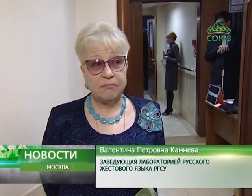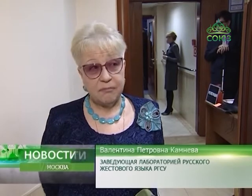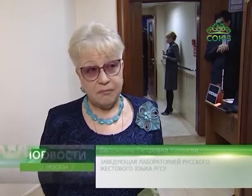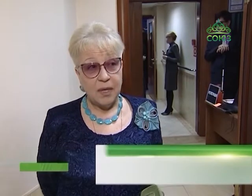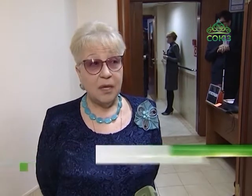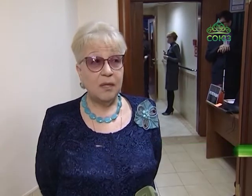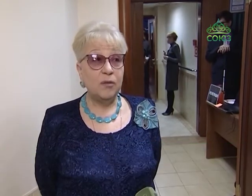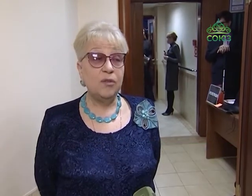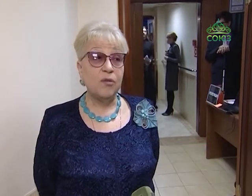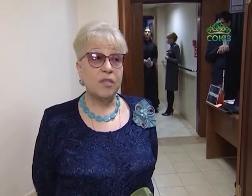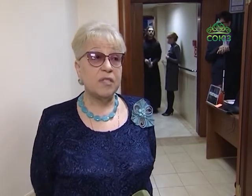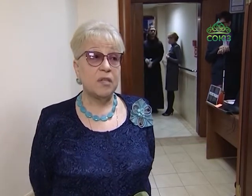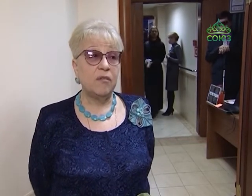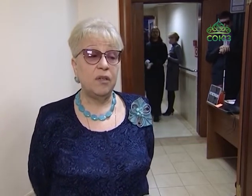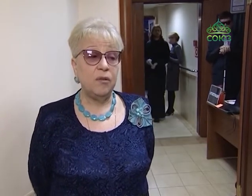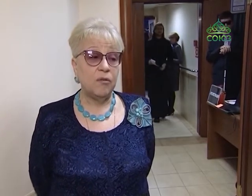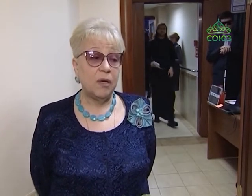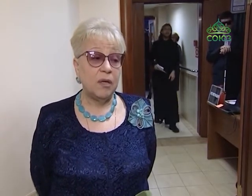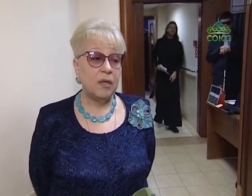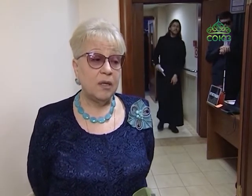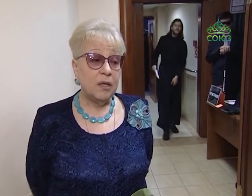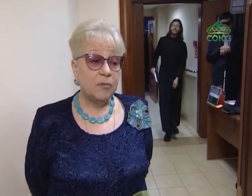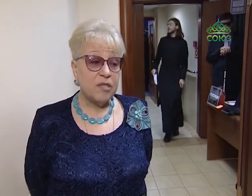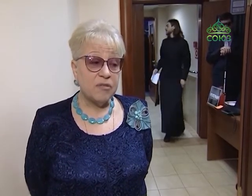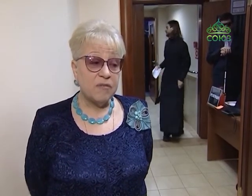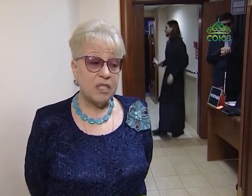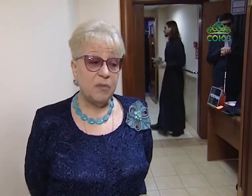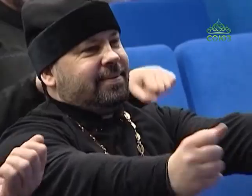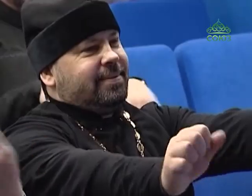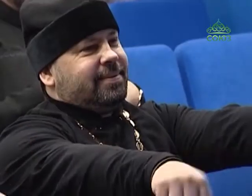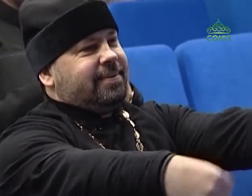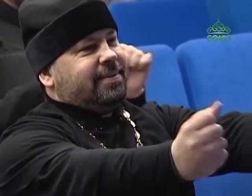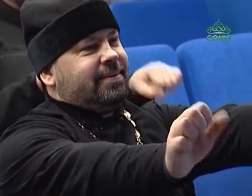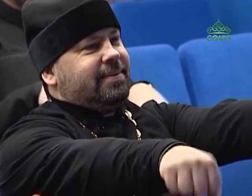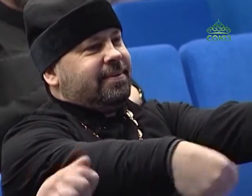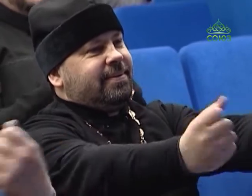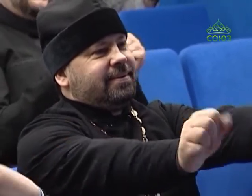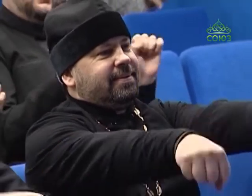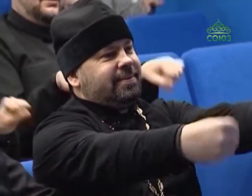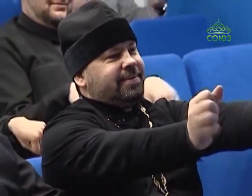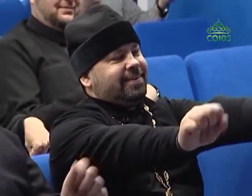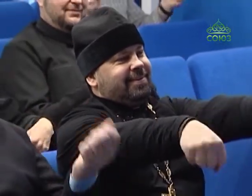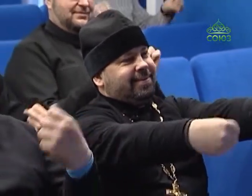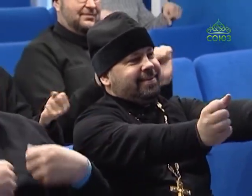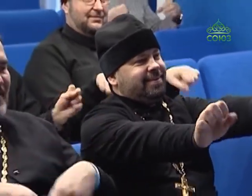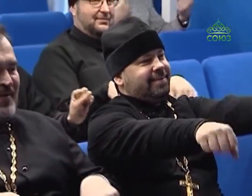но не только воцерковление уа почувствует себя нужную почувствовать себя частью сообщества